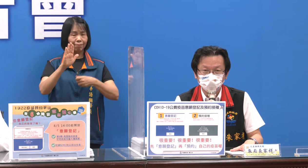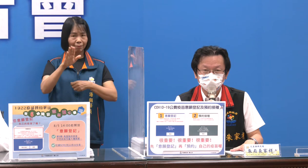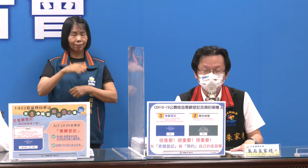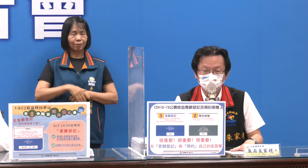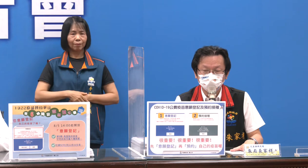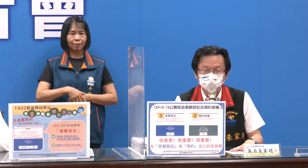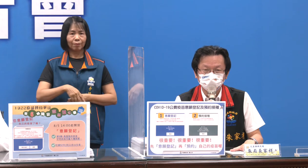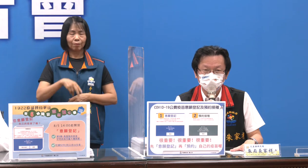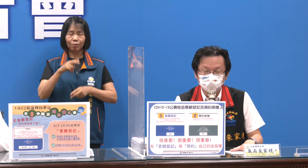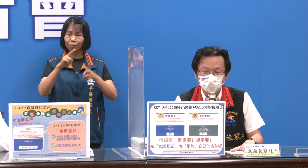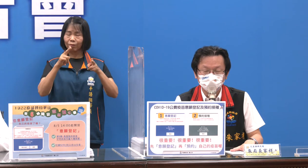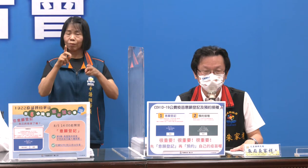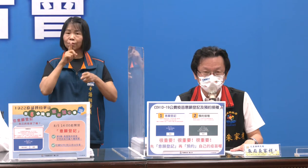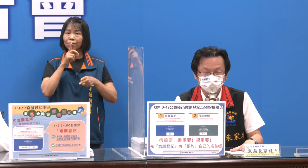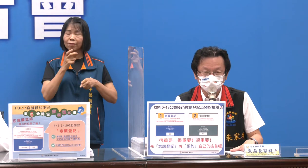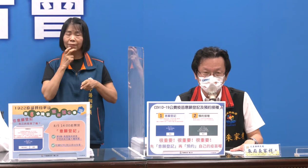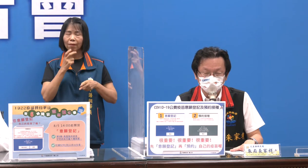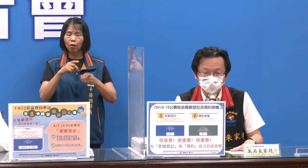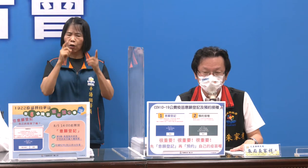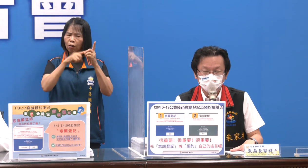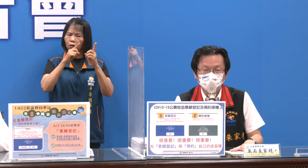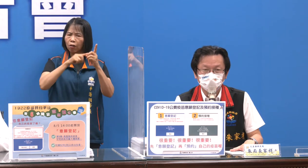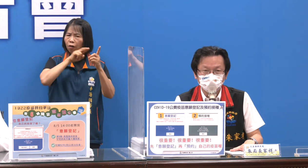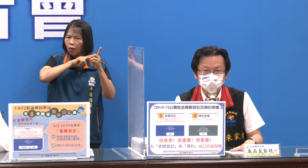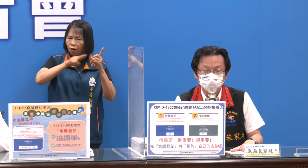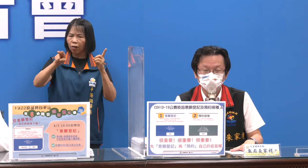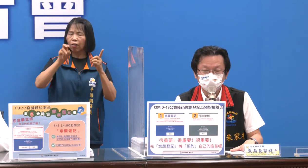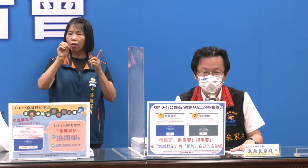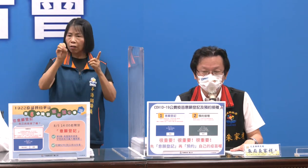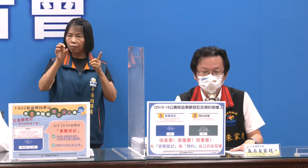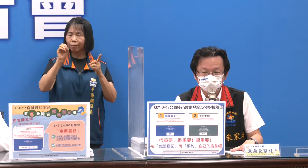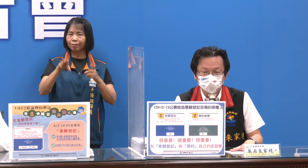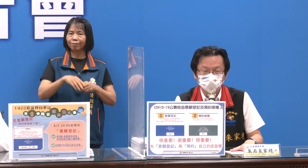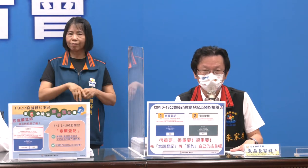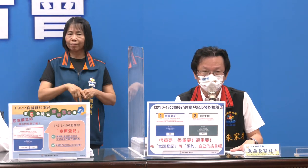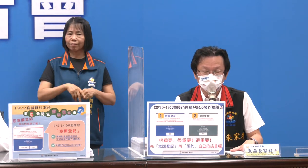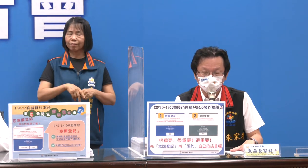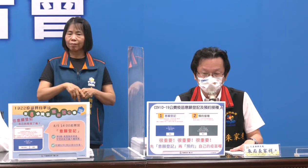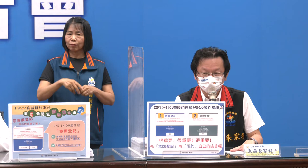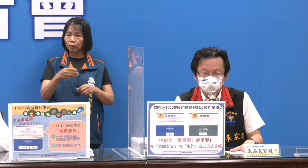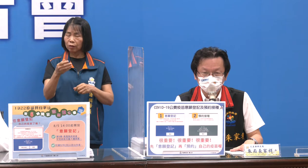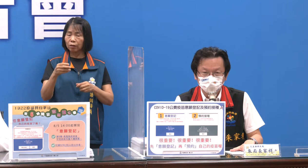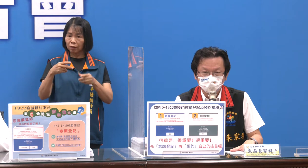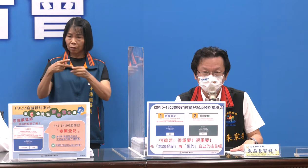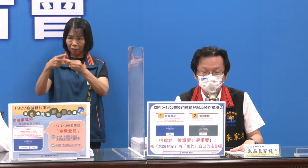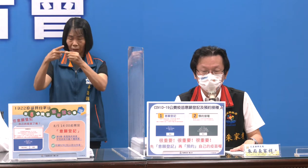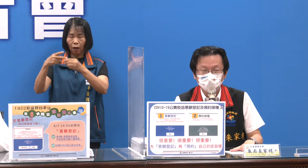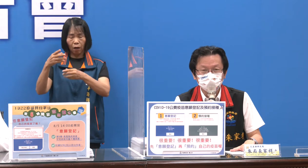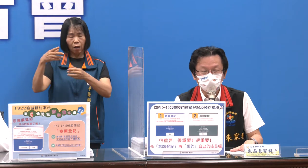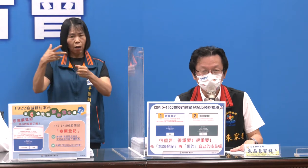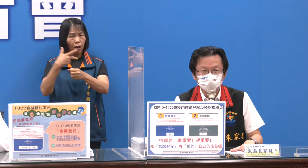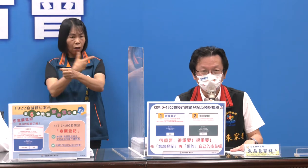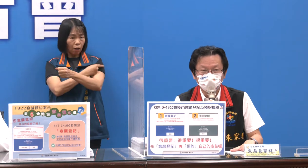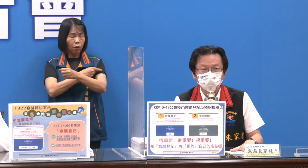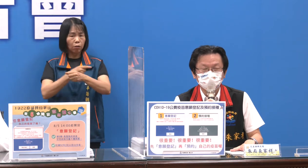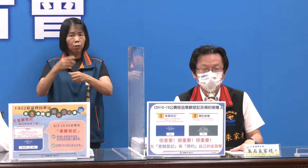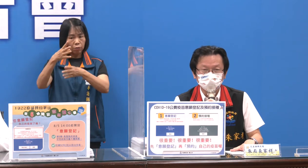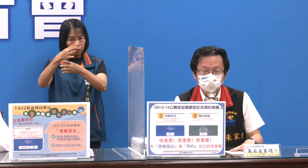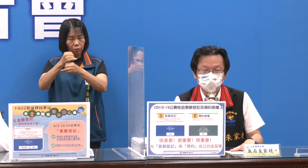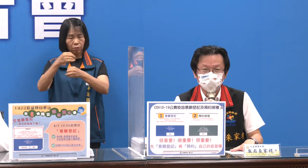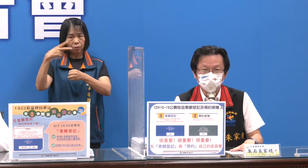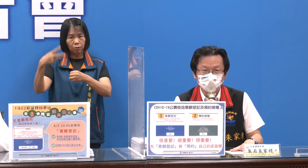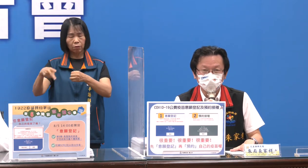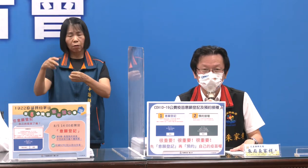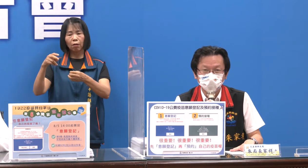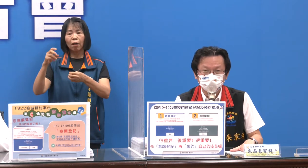央就会发一个简讯给你，而让你去做第二个阶段叫预约。那预约的时候呢，你